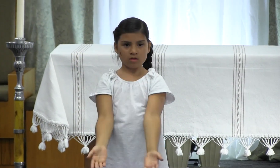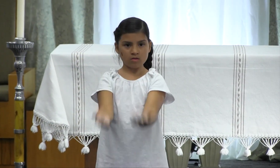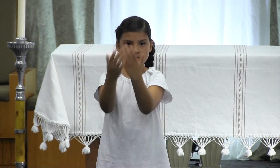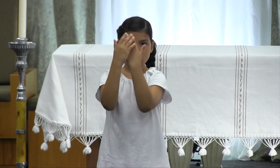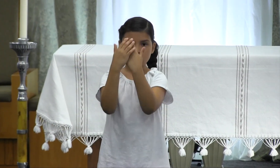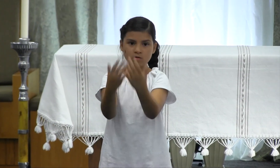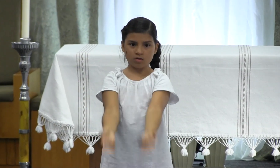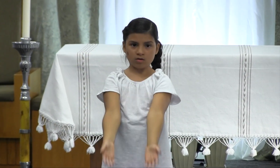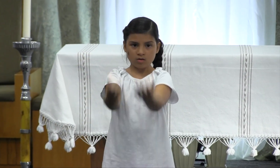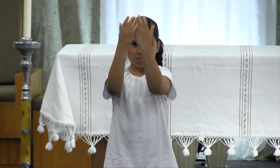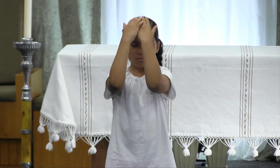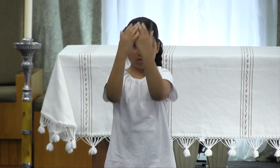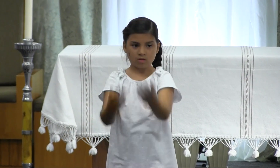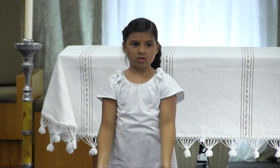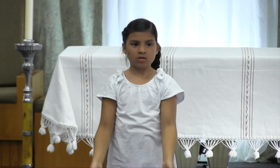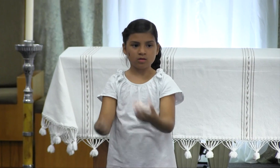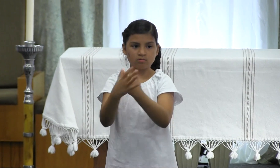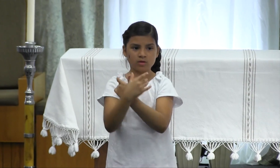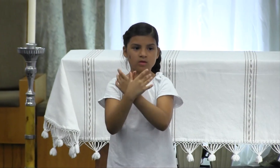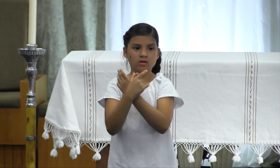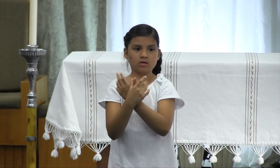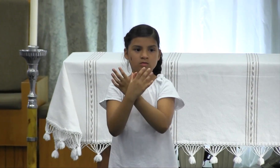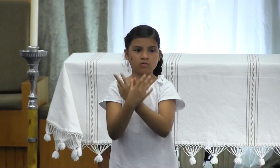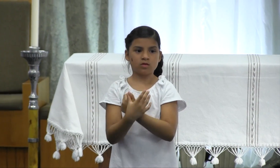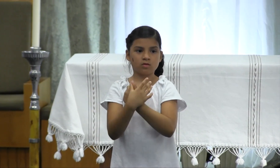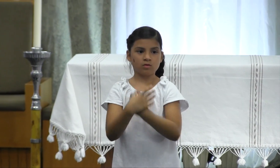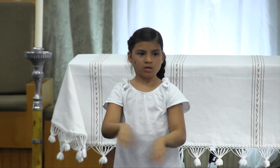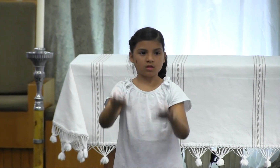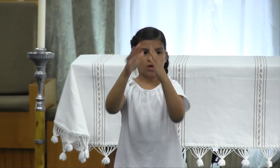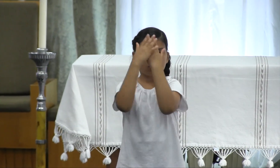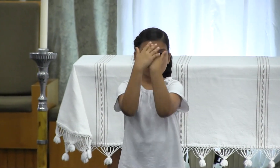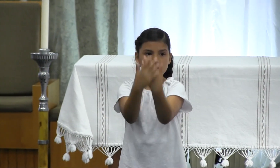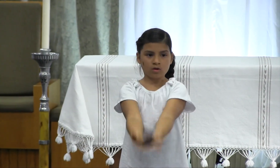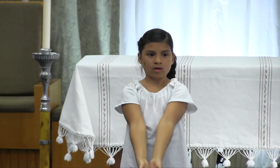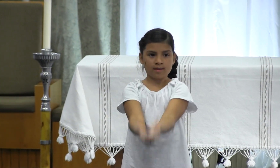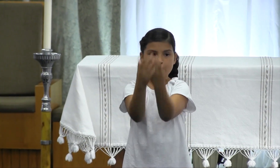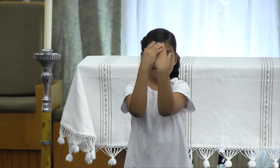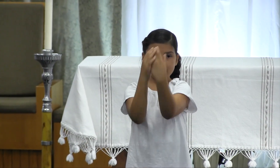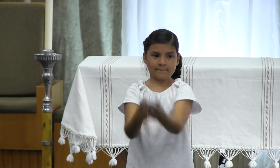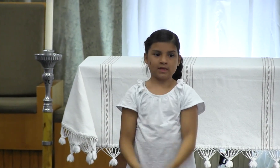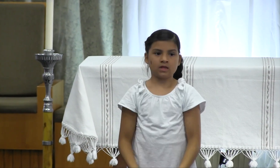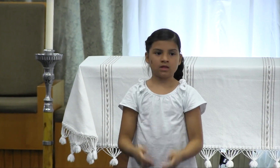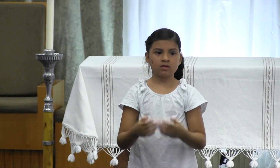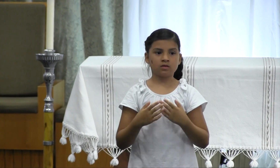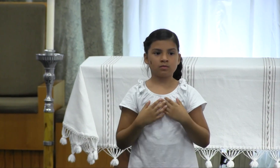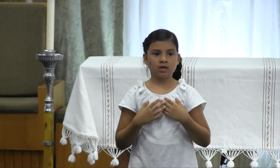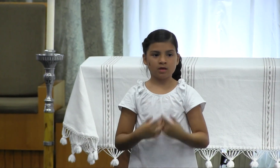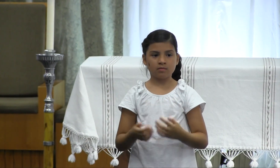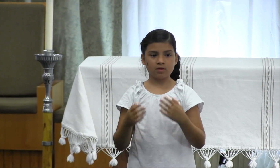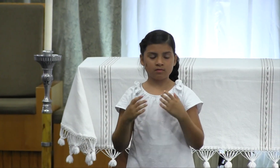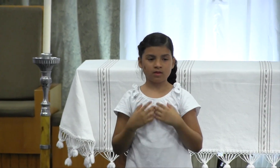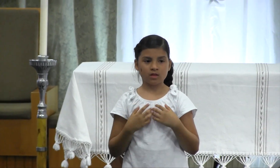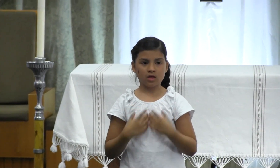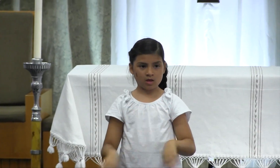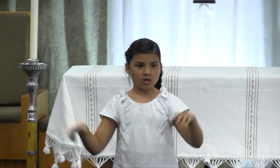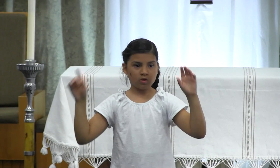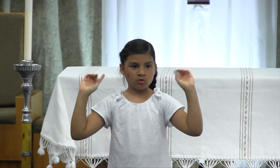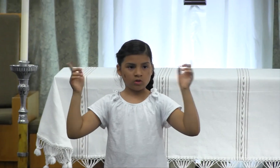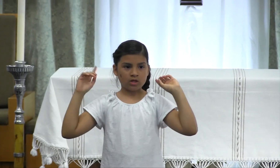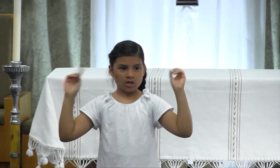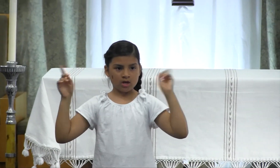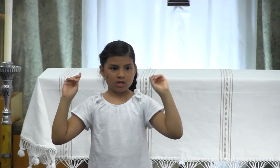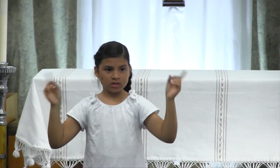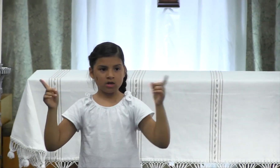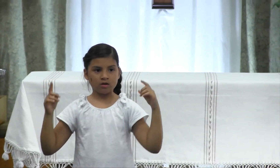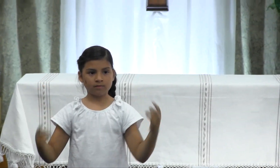úngeme, úngeme, Espíritu Santo, anda, úngeme. Toma mi vida,